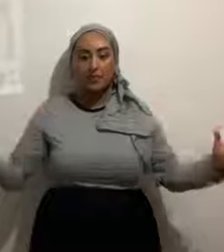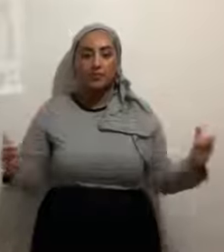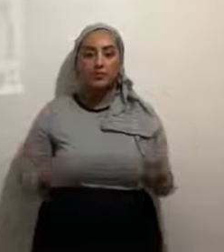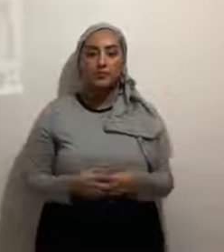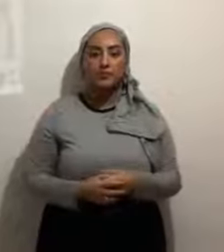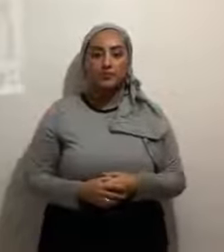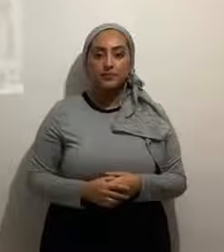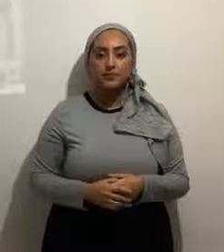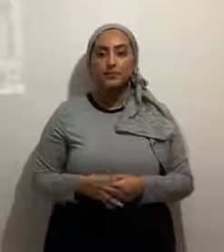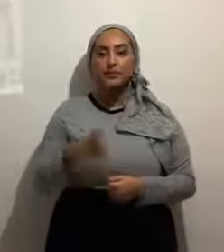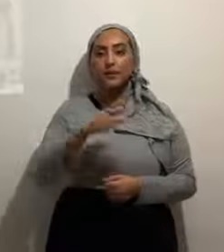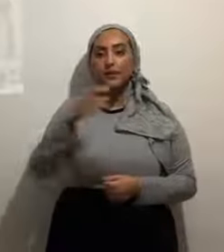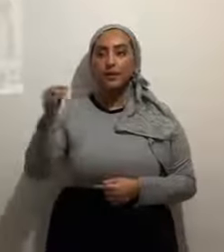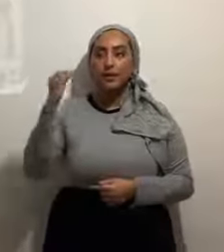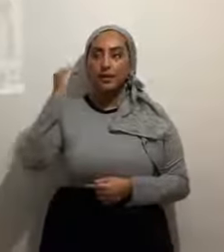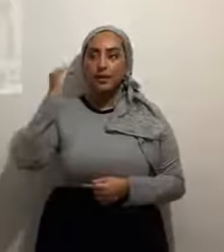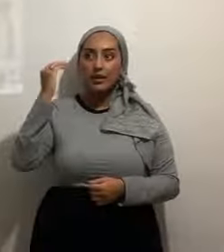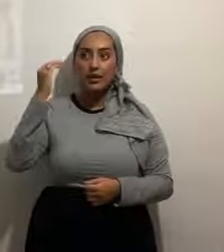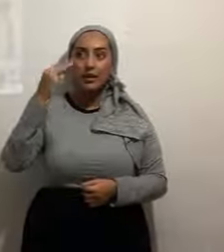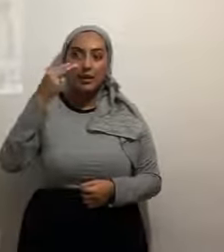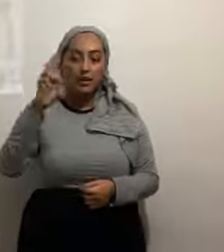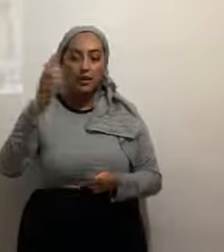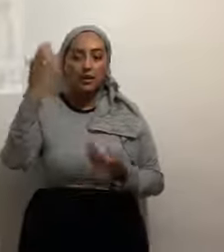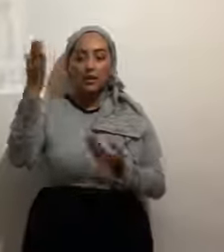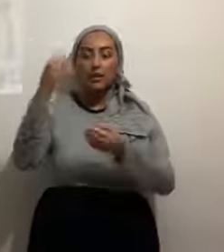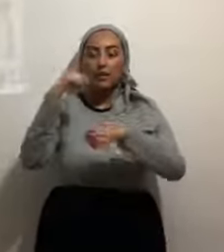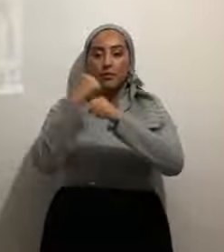Y él protege a los suyos. Ahora,